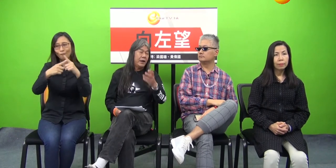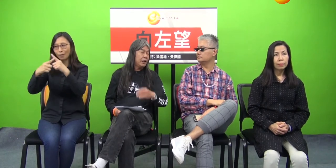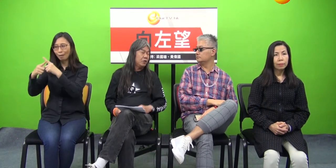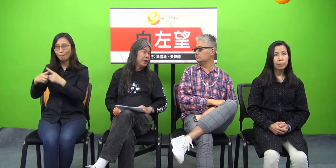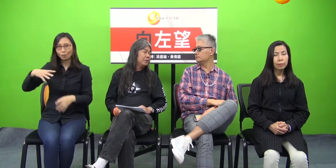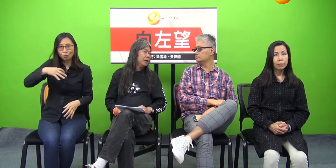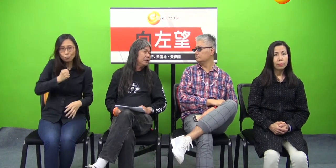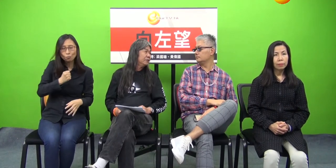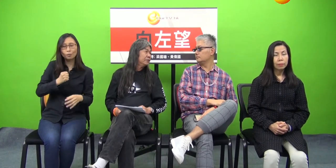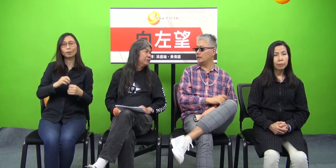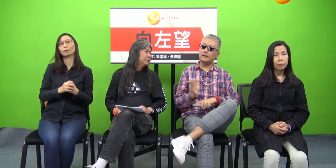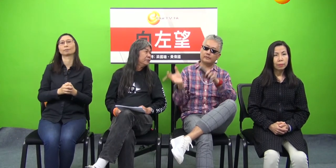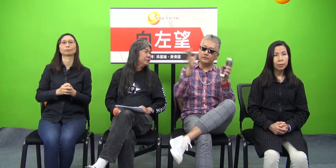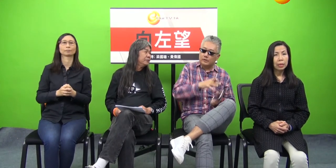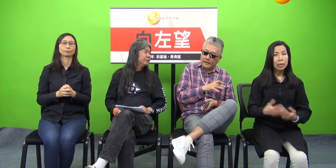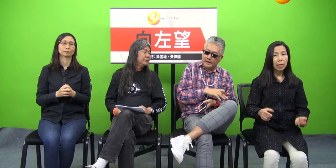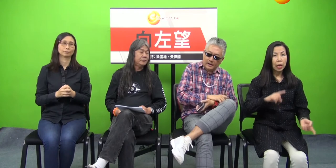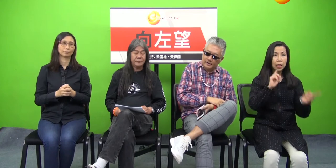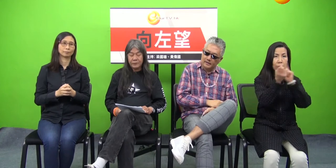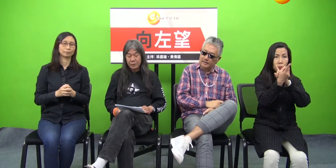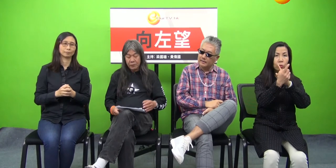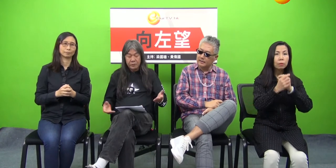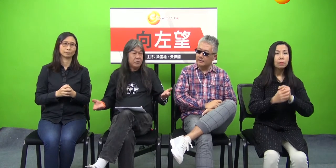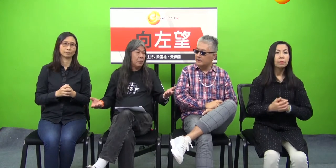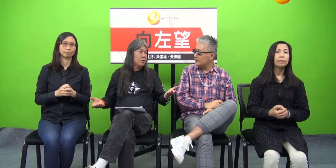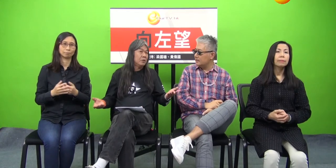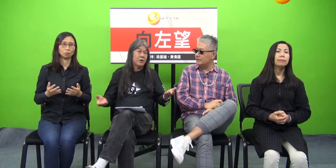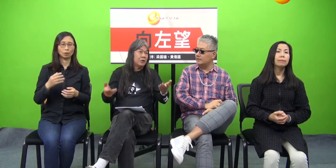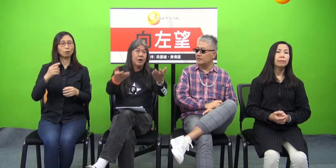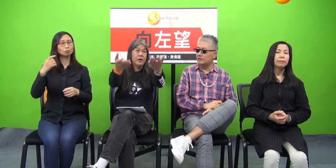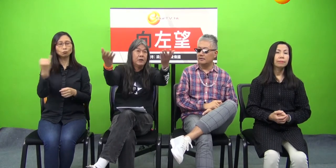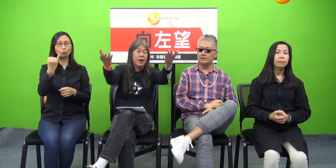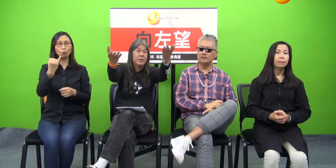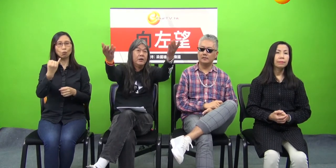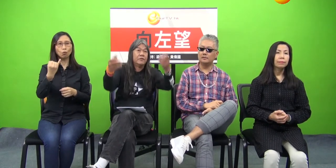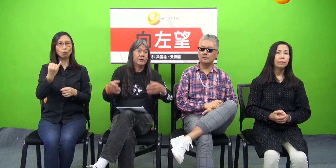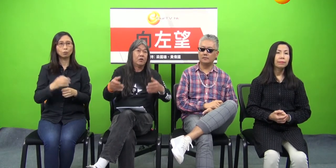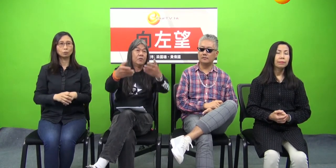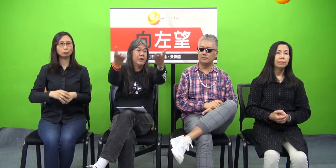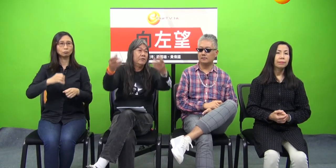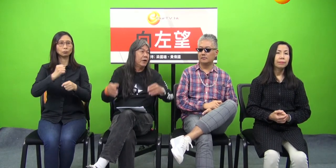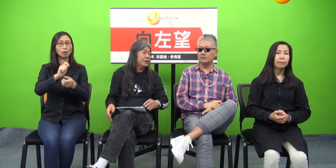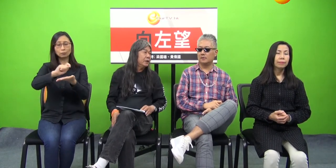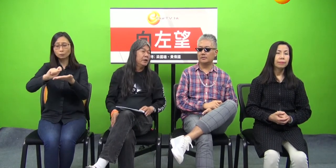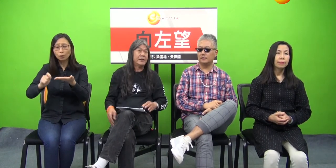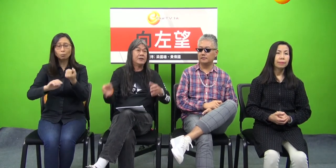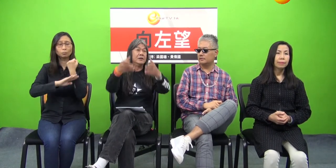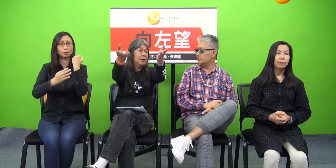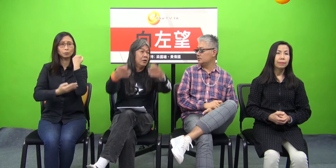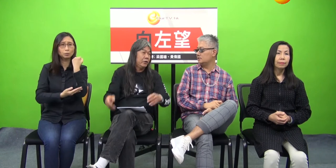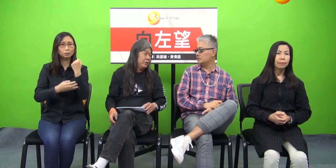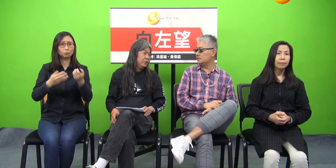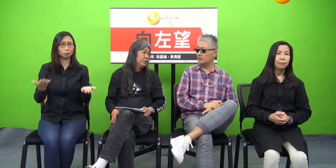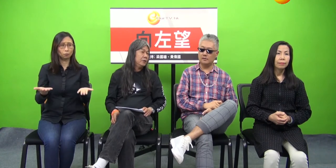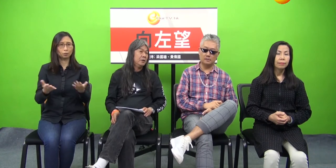機器的權力嘛， 現在是反過來嘛，現在 是就是錯了，那教什麼憲法，說什麼憲法，吃屎吧，